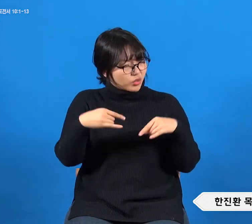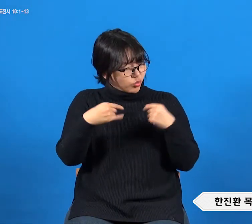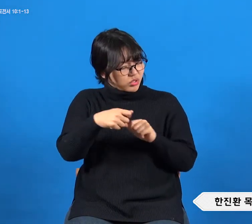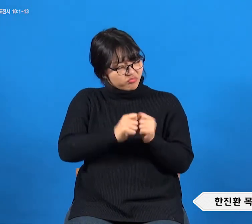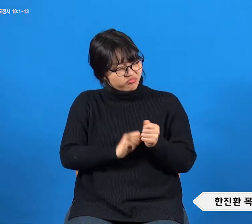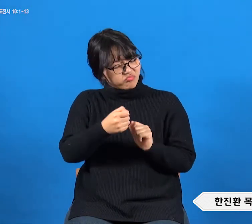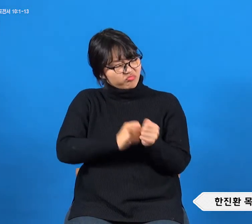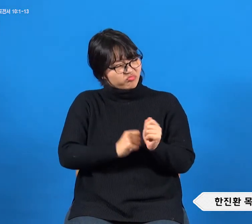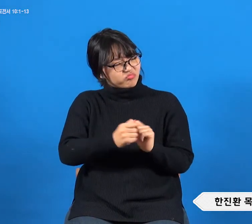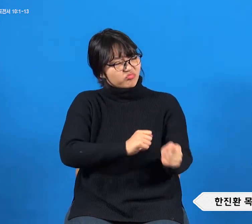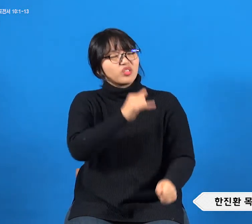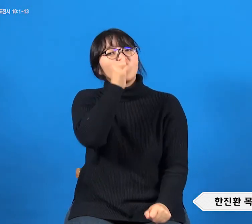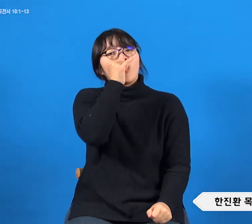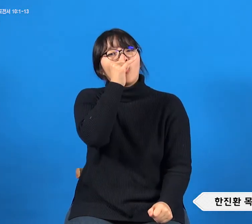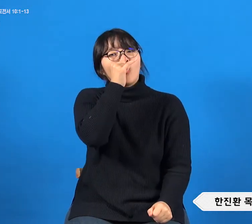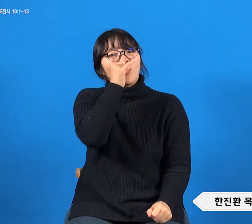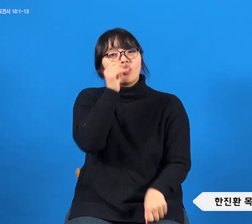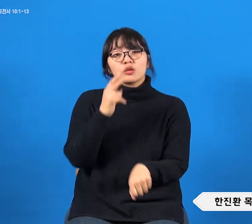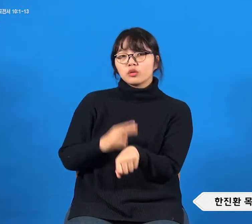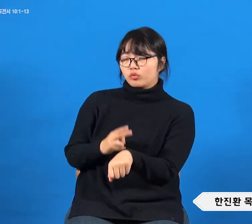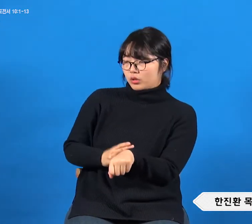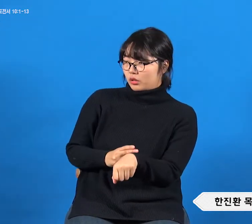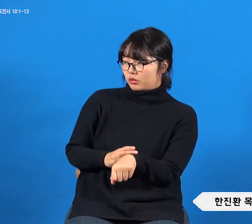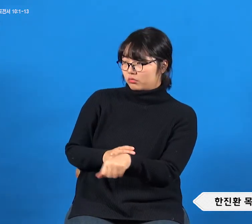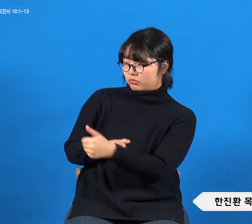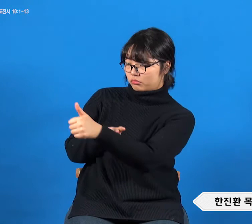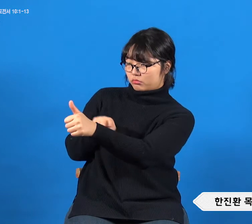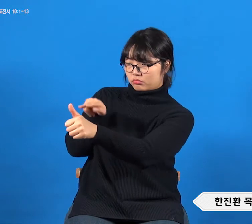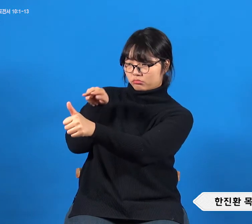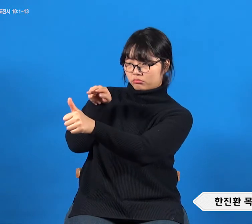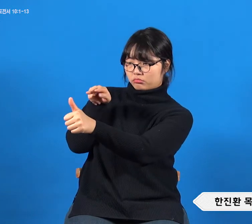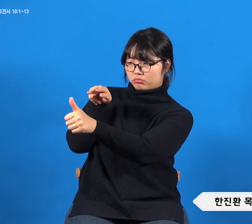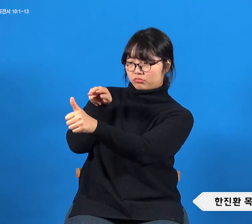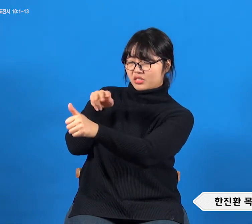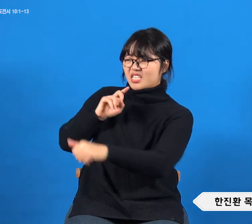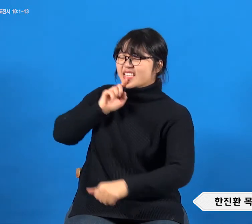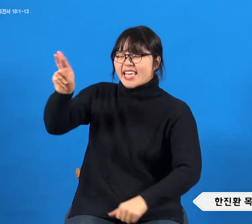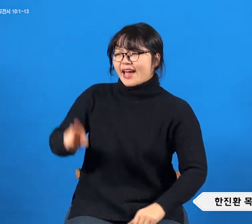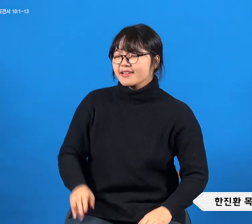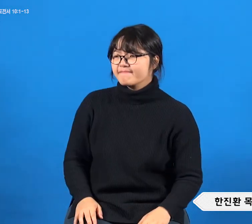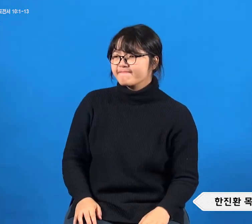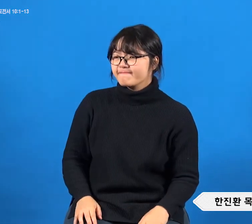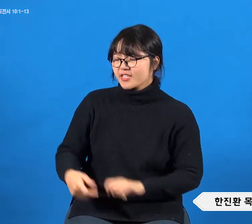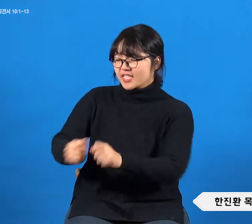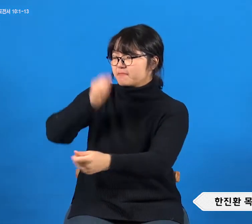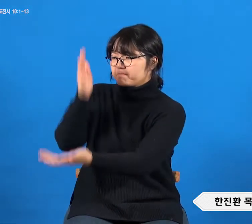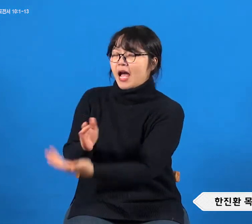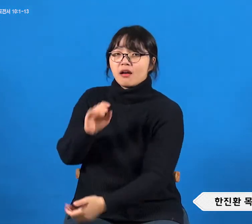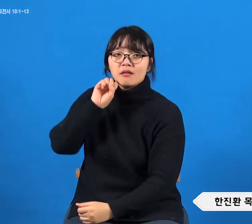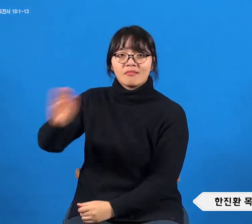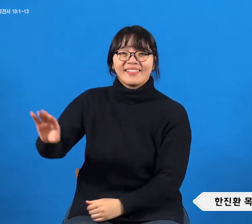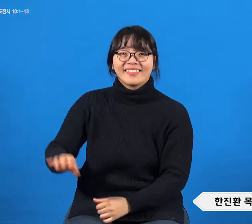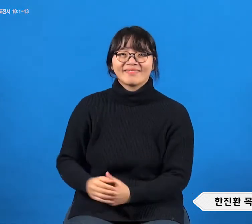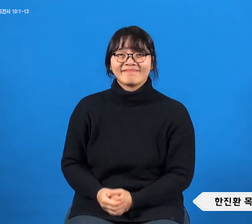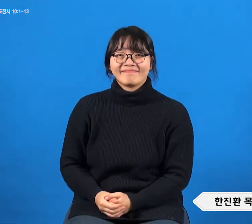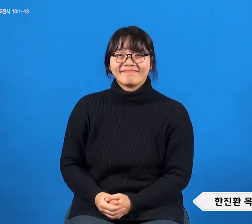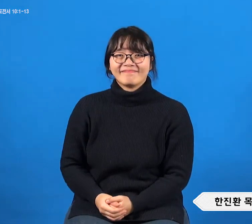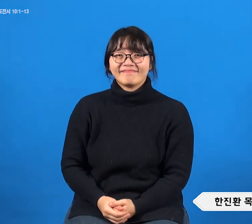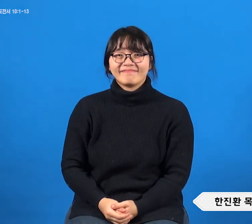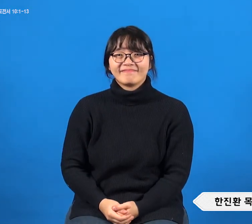찢습니다. 의사가 잠시 그 청년을 노려보더니 야, 이 자식아, 종이 찢지 마!